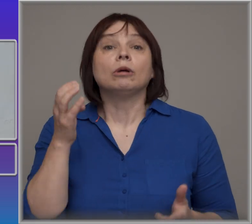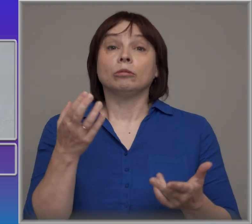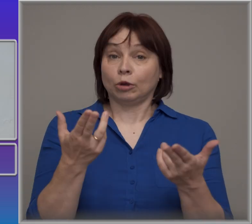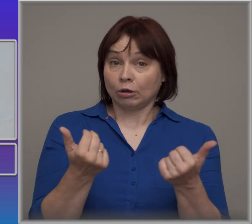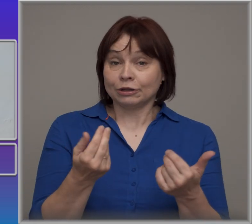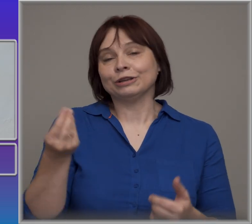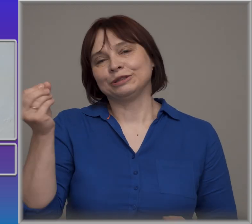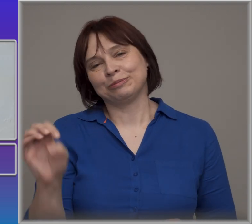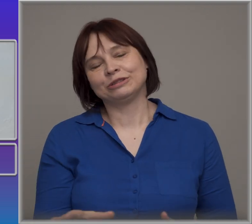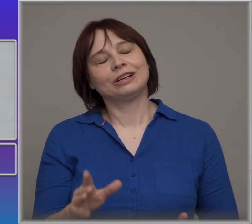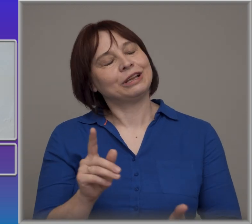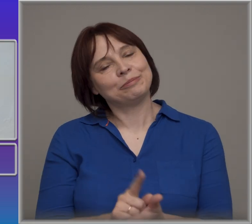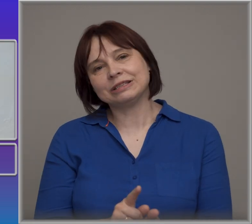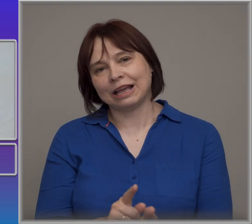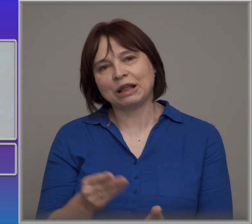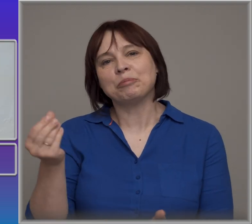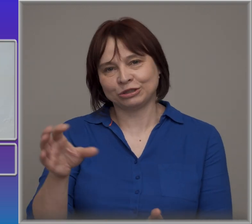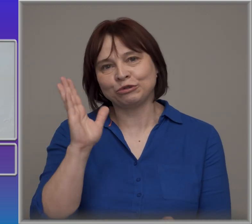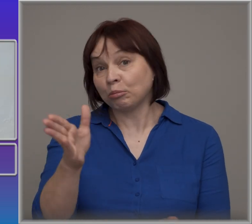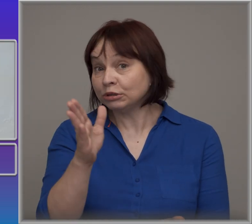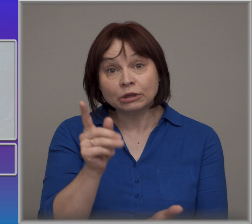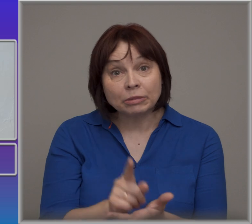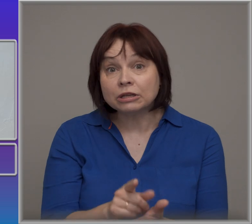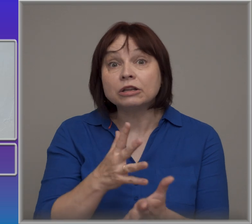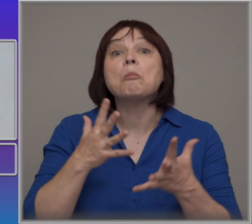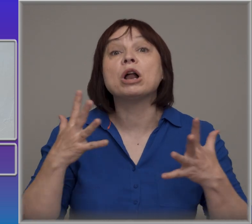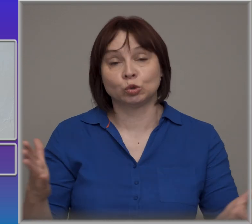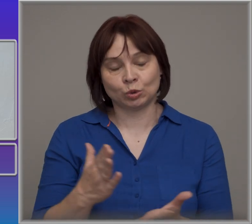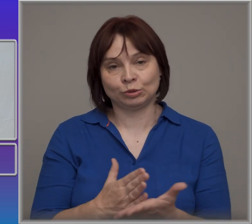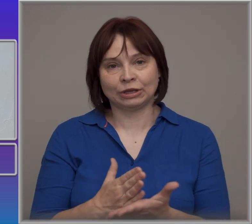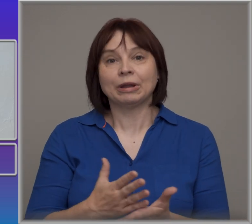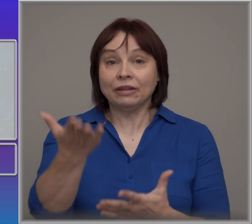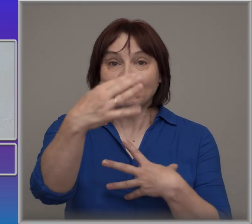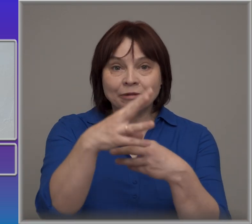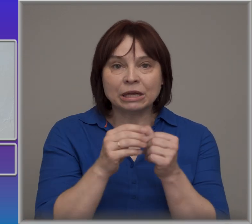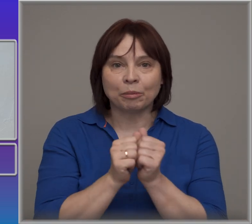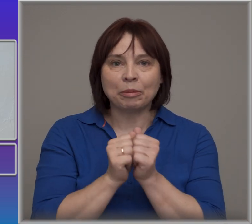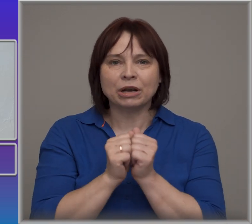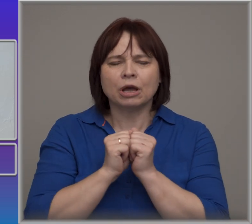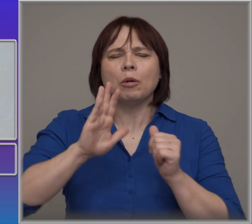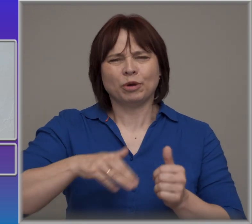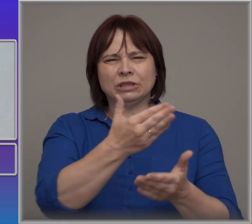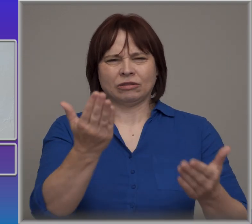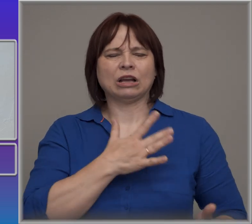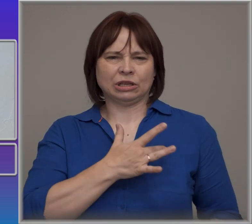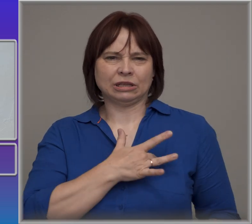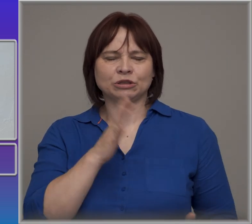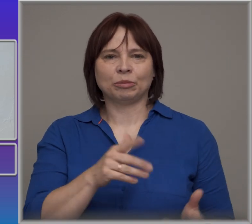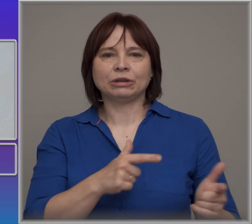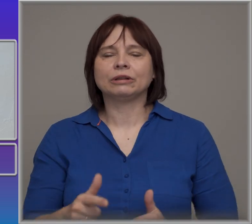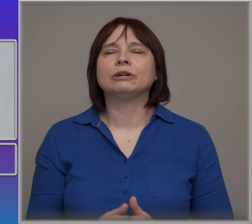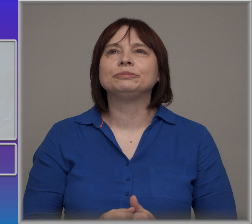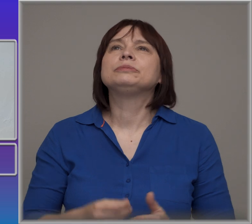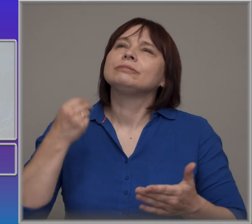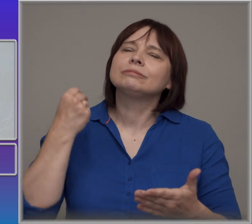приносите. Пожертвования у нас тоже будет. Это тоже большое служение. Поэтому давайте помолимся, пусть наши сердца, они будут готовы.